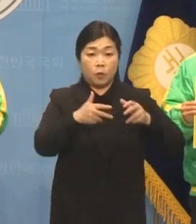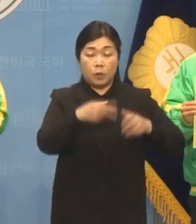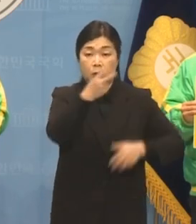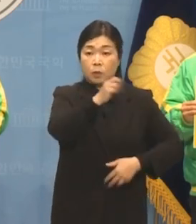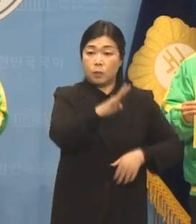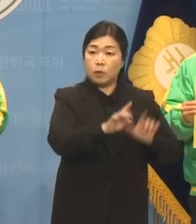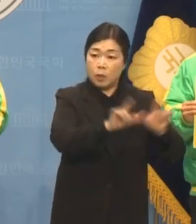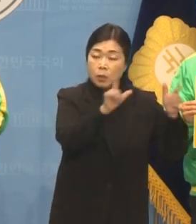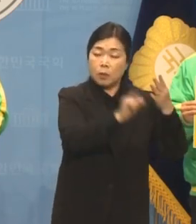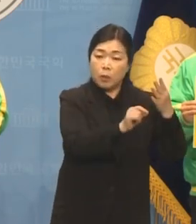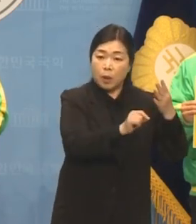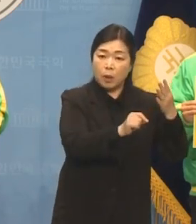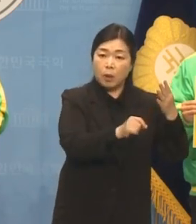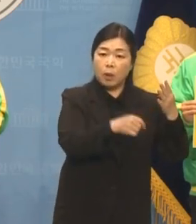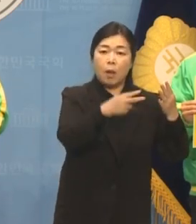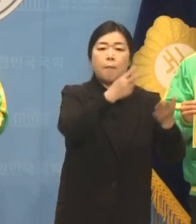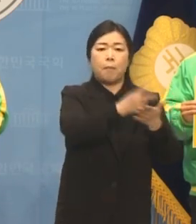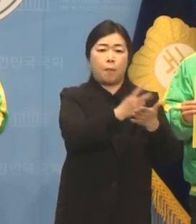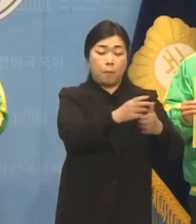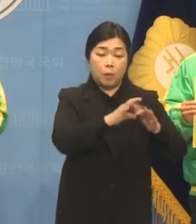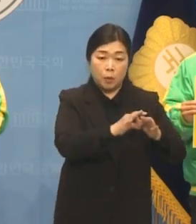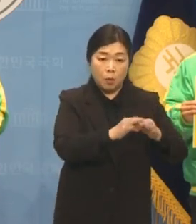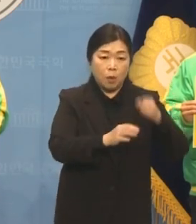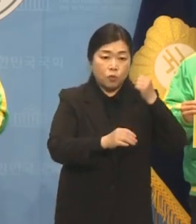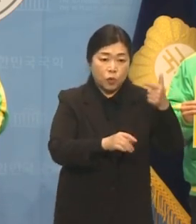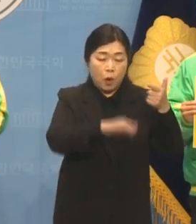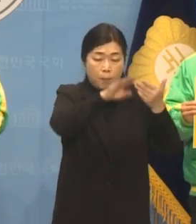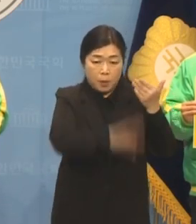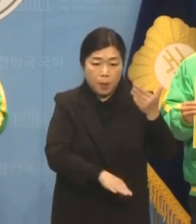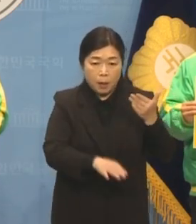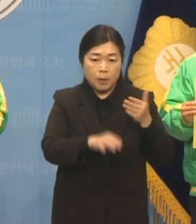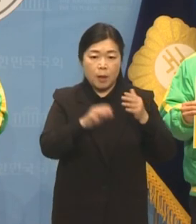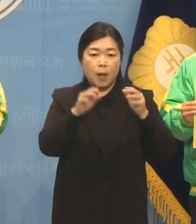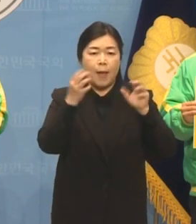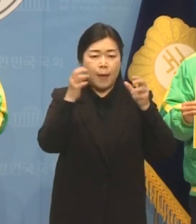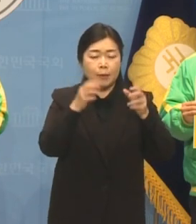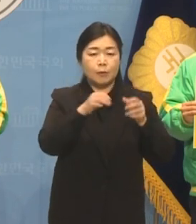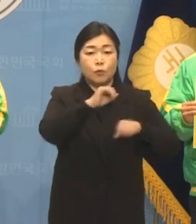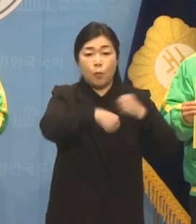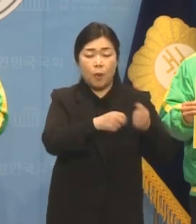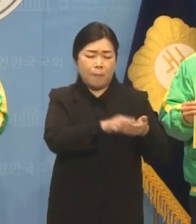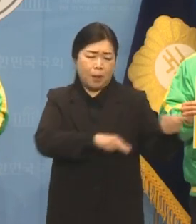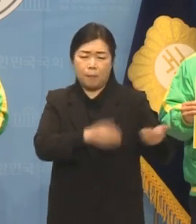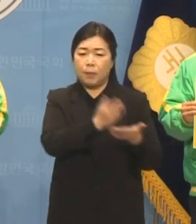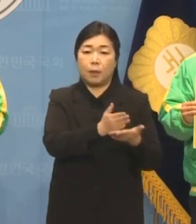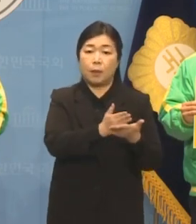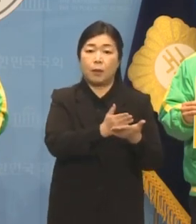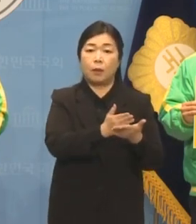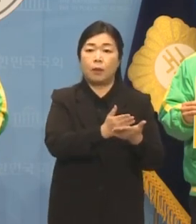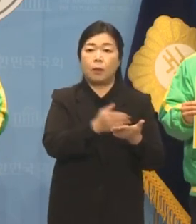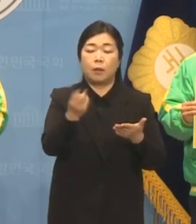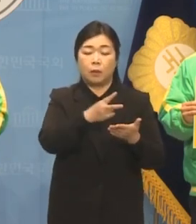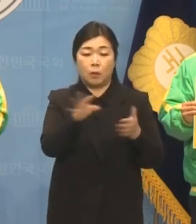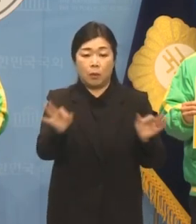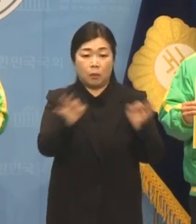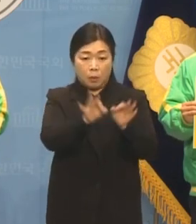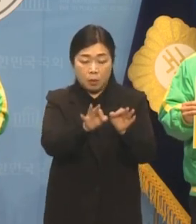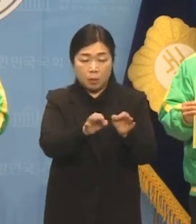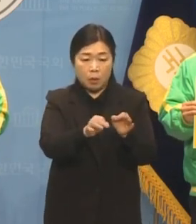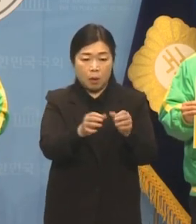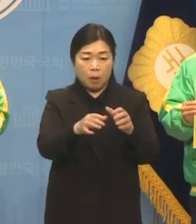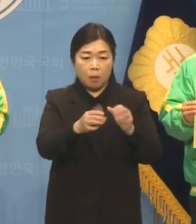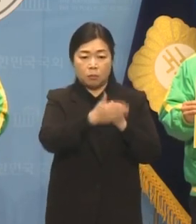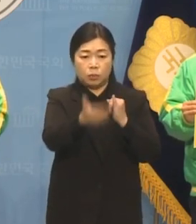통해서 6개월령 미만의 동물 판매를 금지해 반려동물 번식장에서 펫샵 등 제3의 유통업자에게